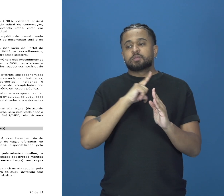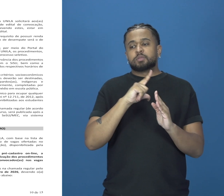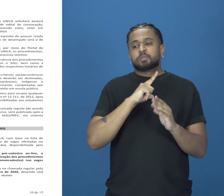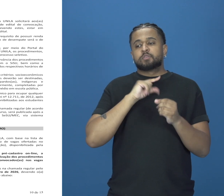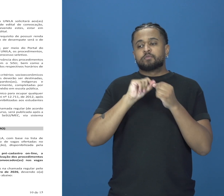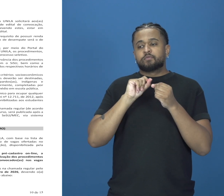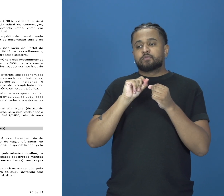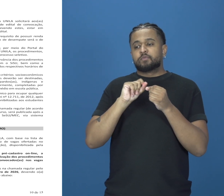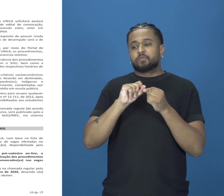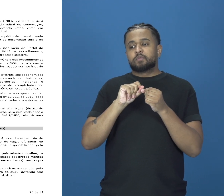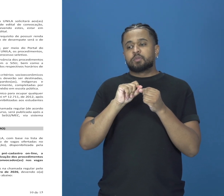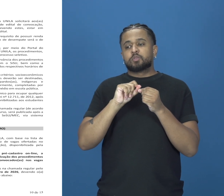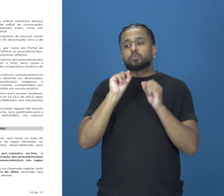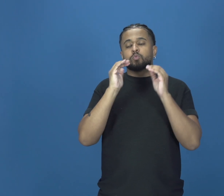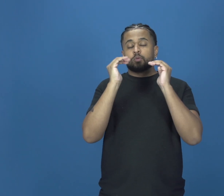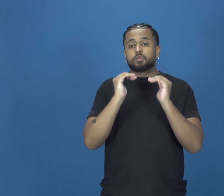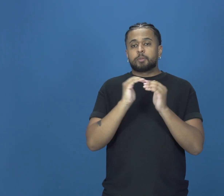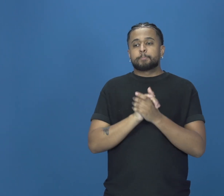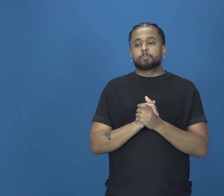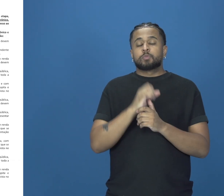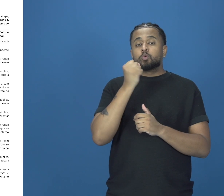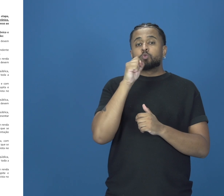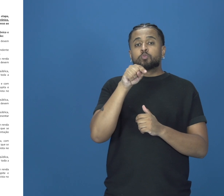ao estabelecido a seguir.